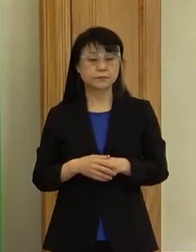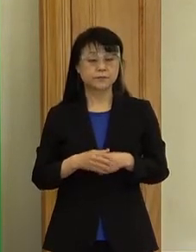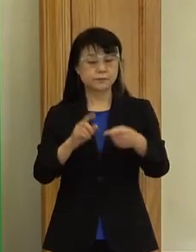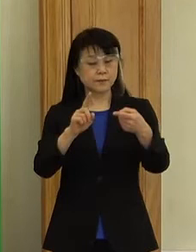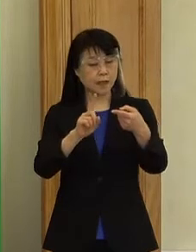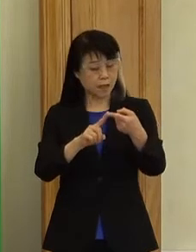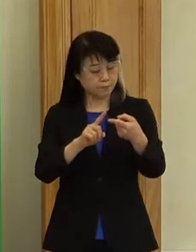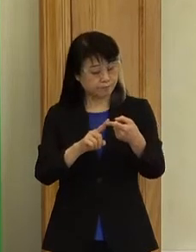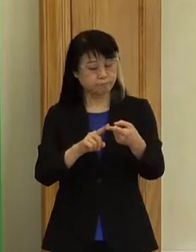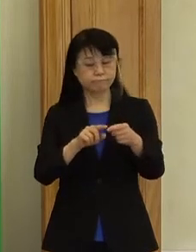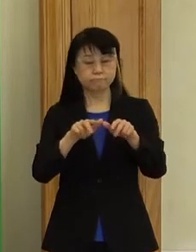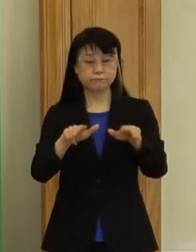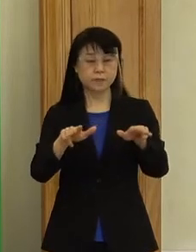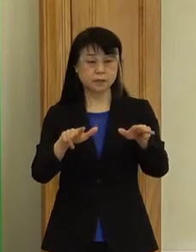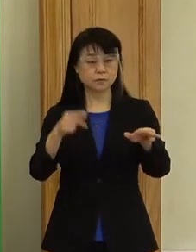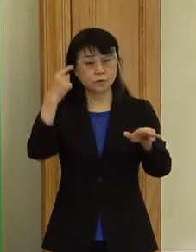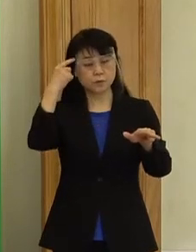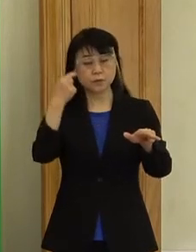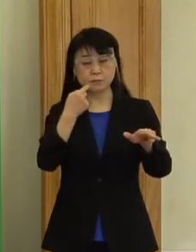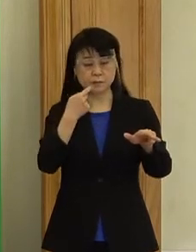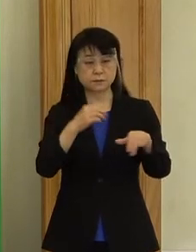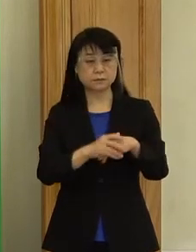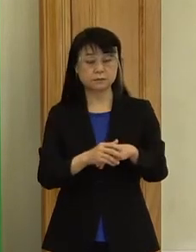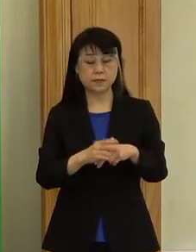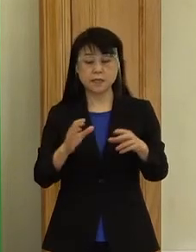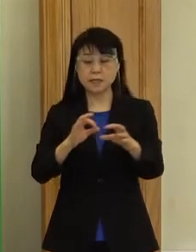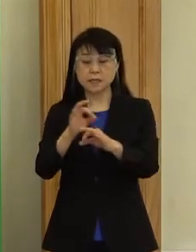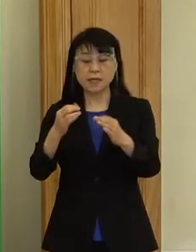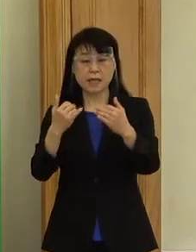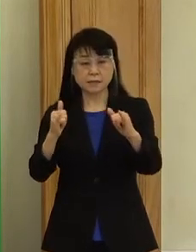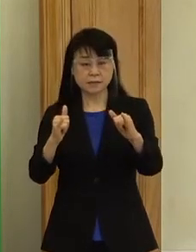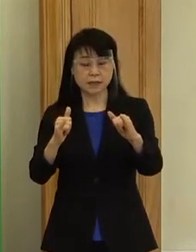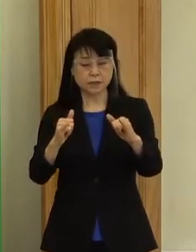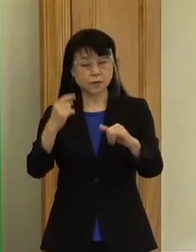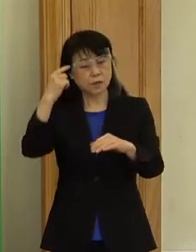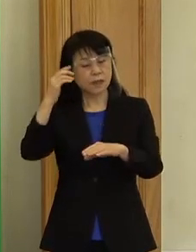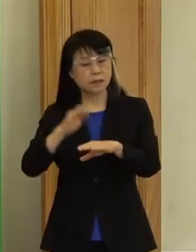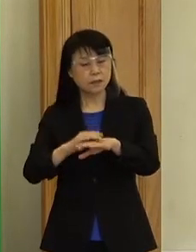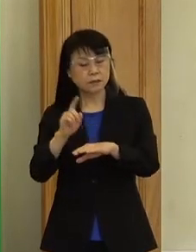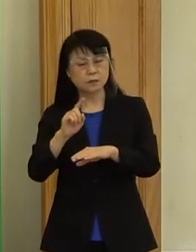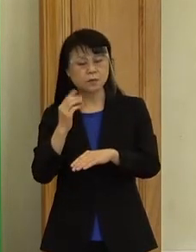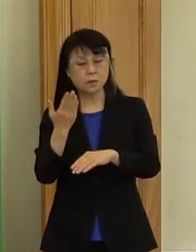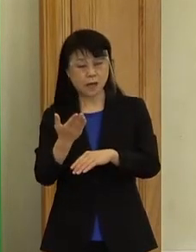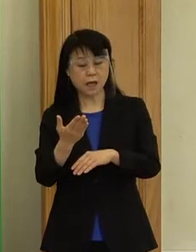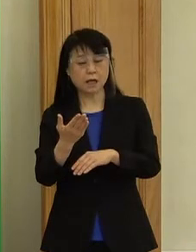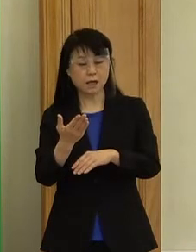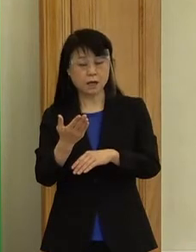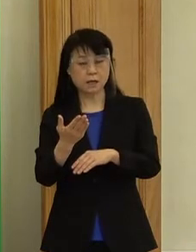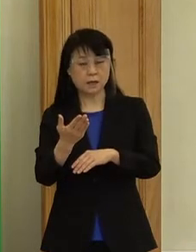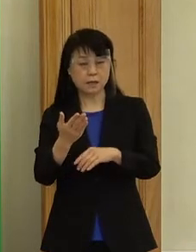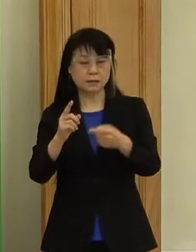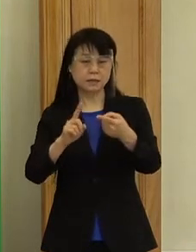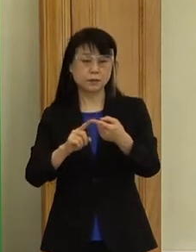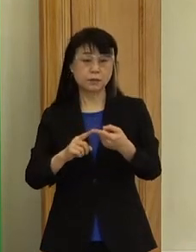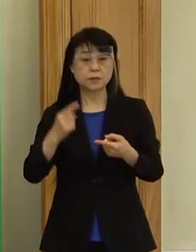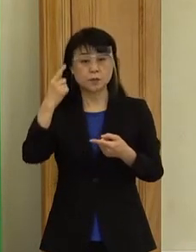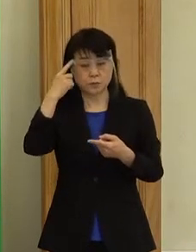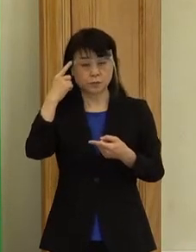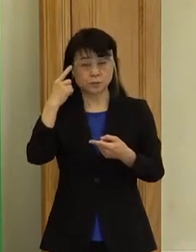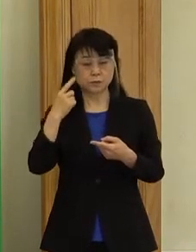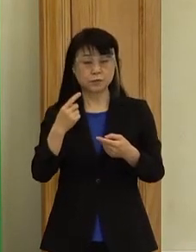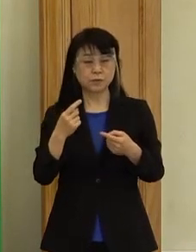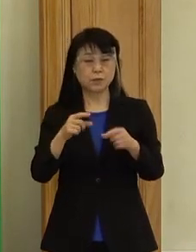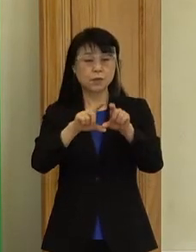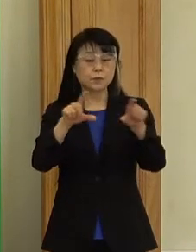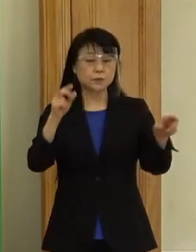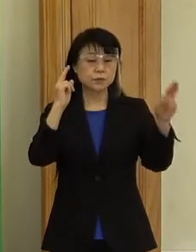に思っています。まあ、それをですね、それぞれ経営者がどう受け止めるかというところだと思います。やっぱりやるのは民間企業な